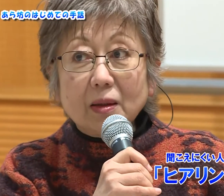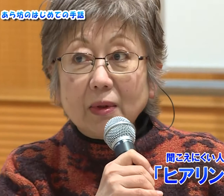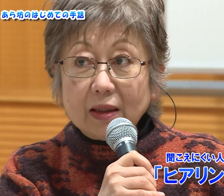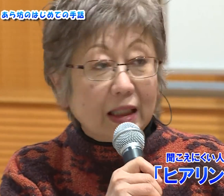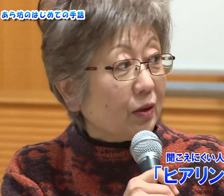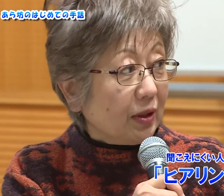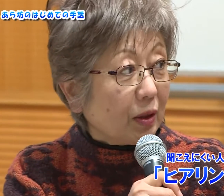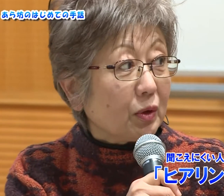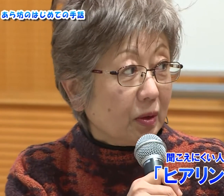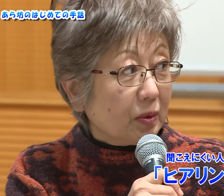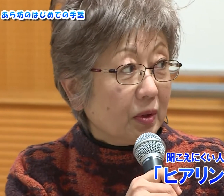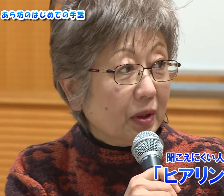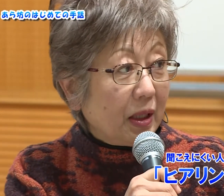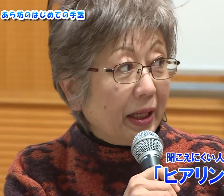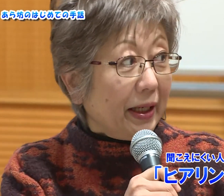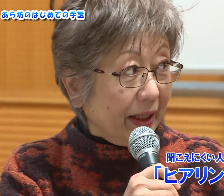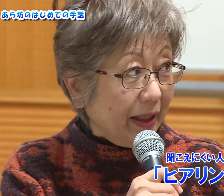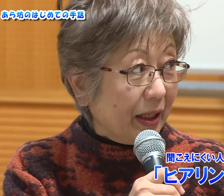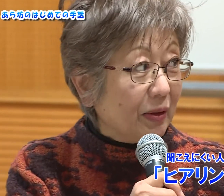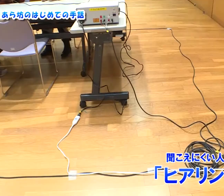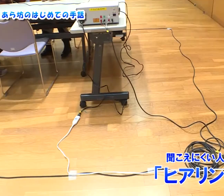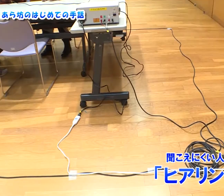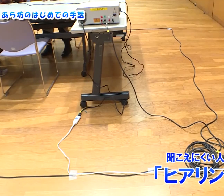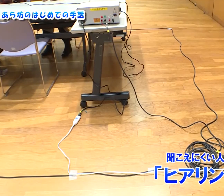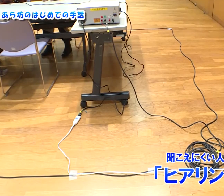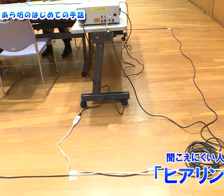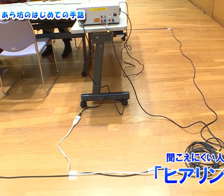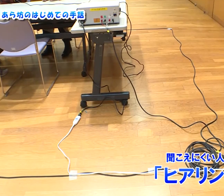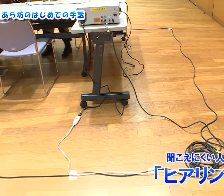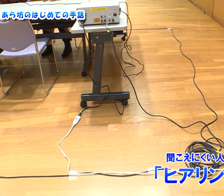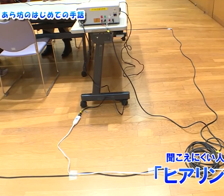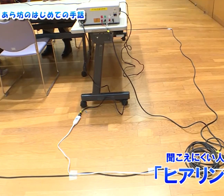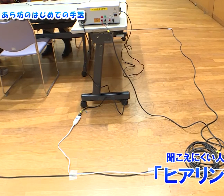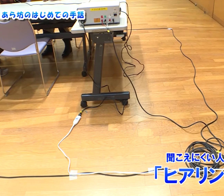で、目的の音や声を聞き取りやすくするシステムです。